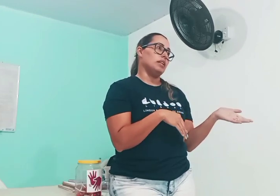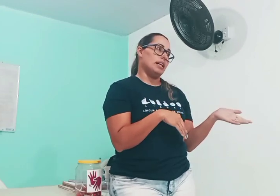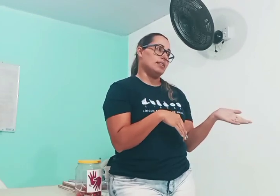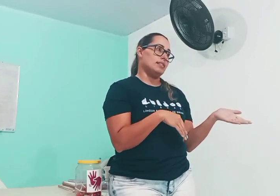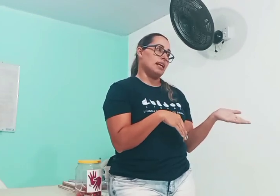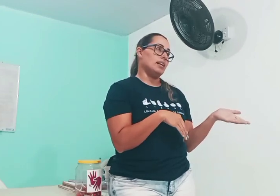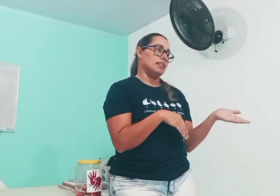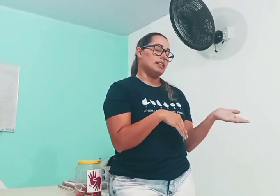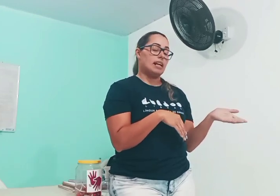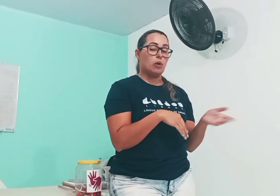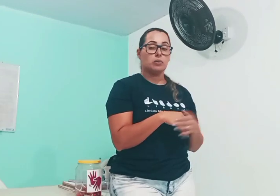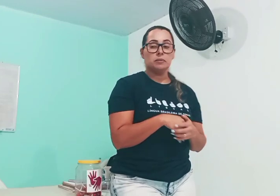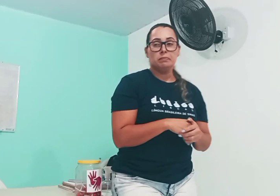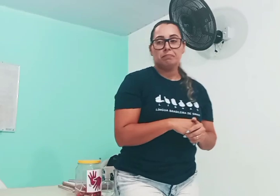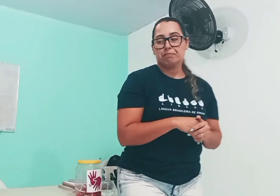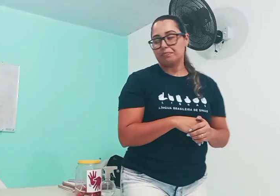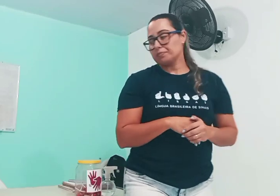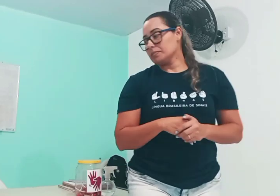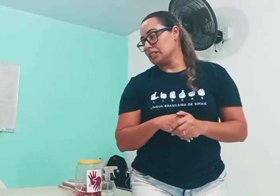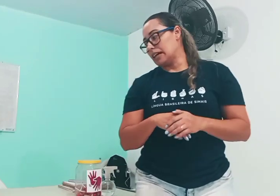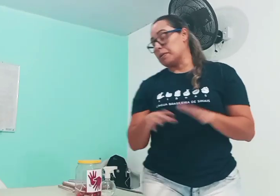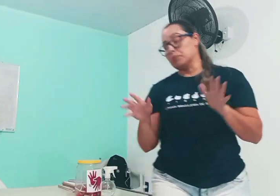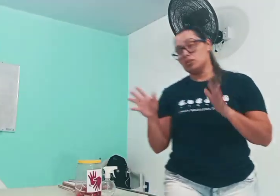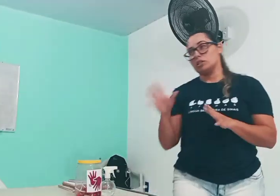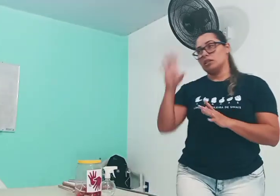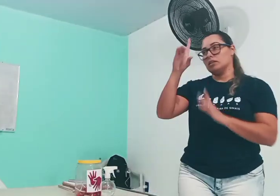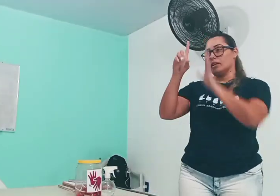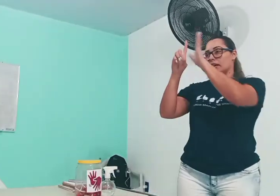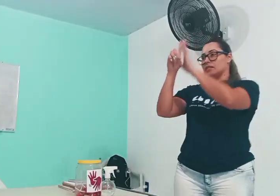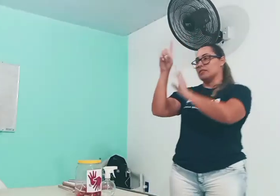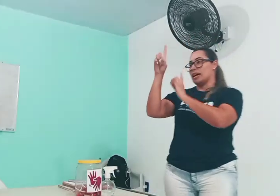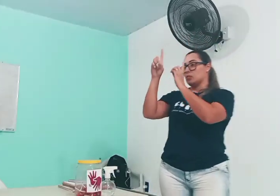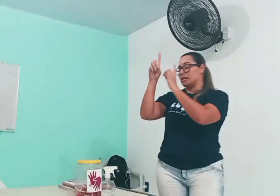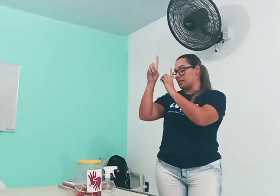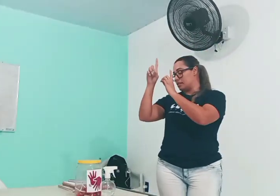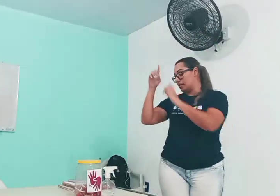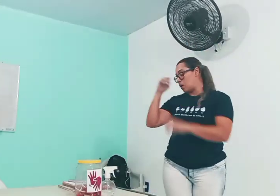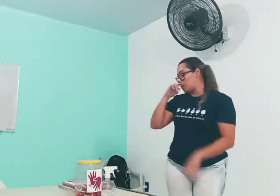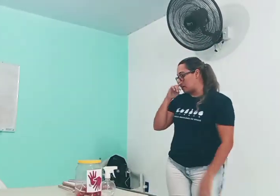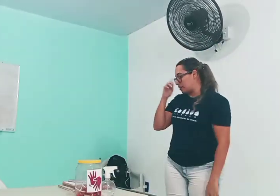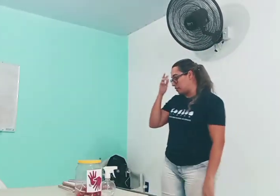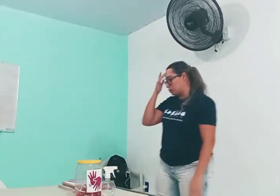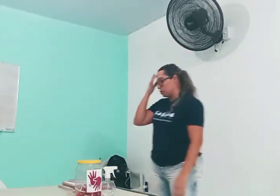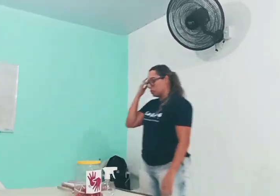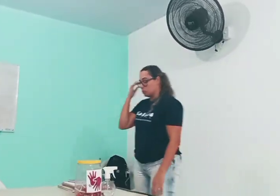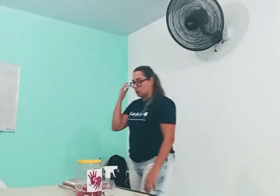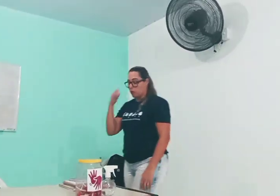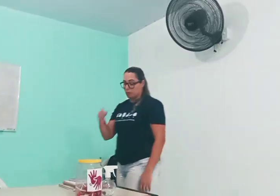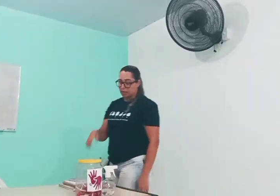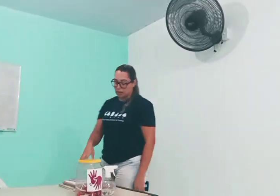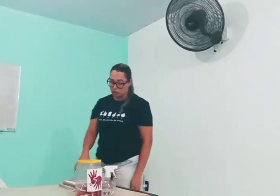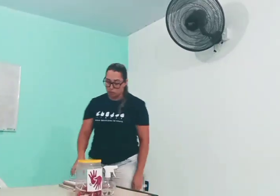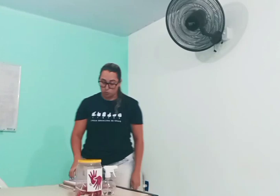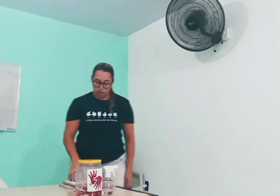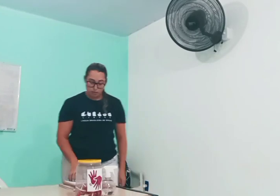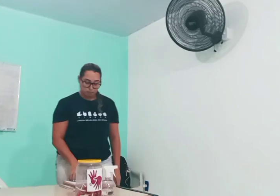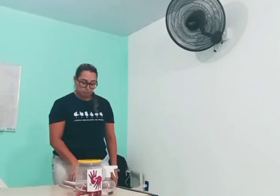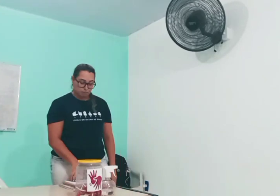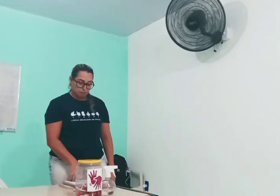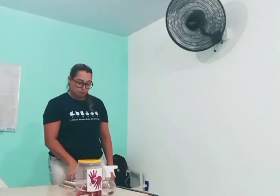deles, né, literal. Aí por isso que eles fizeram esse sinal para filho do homem, para Jesus.